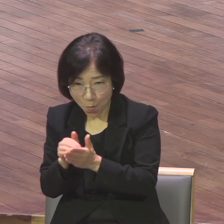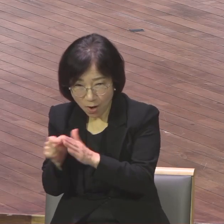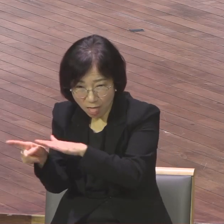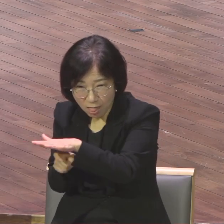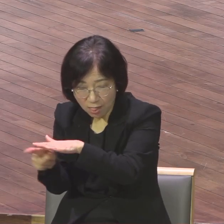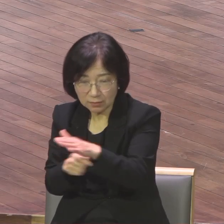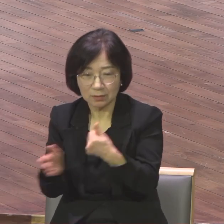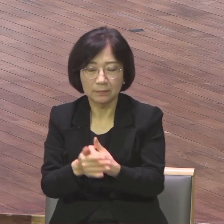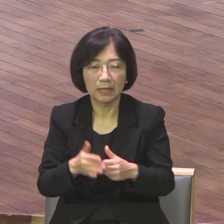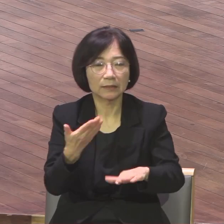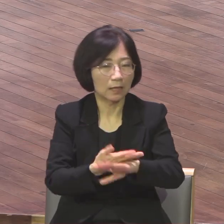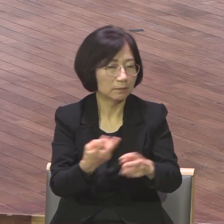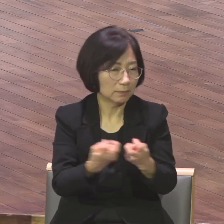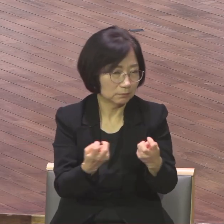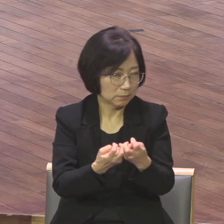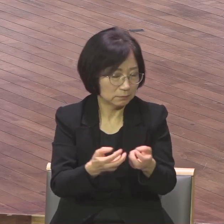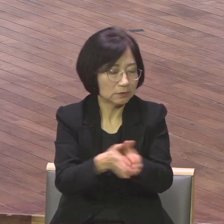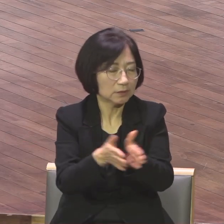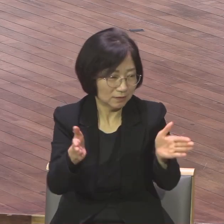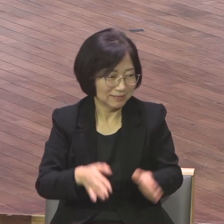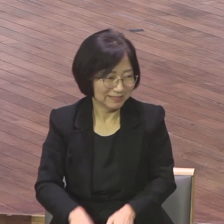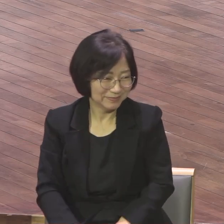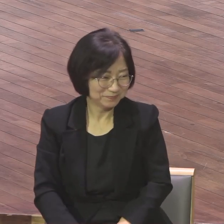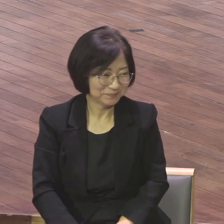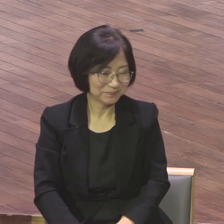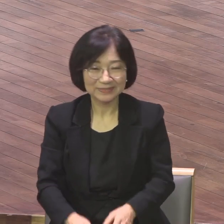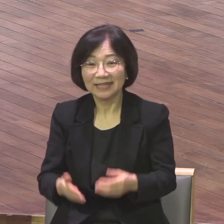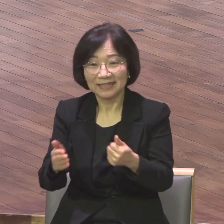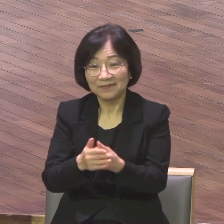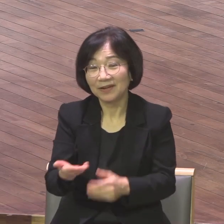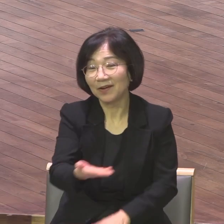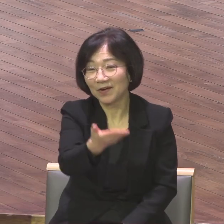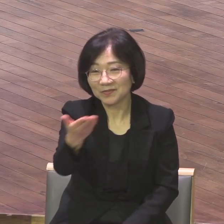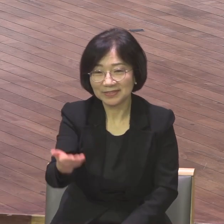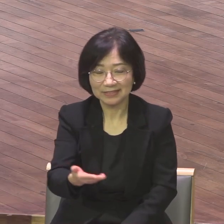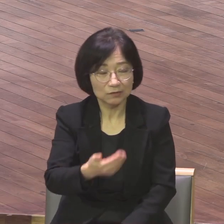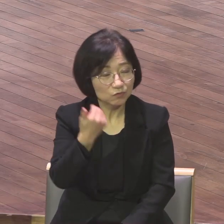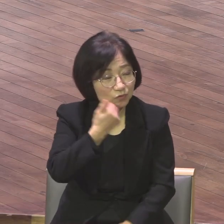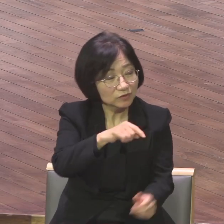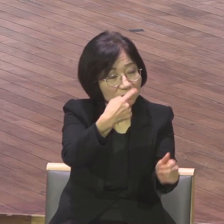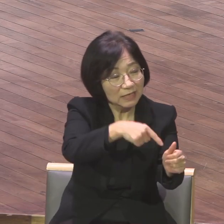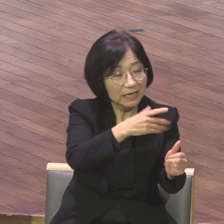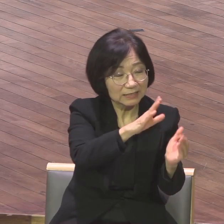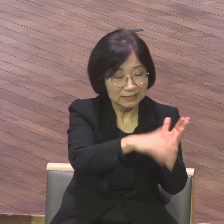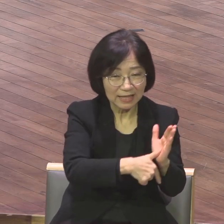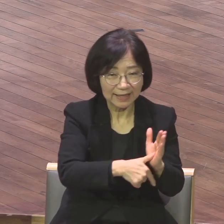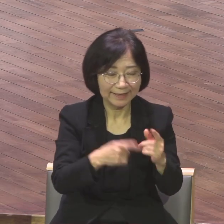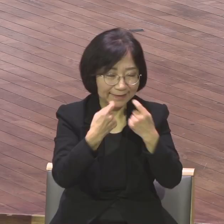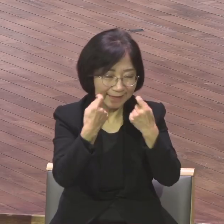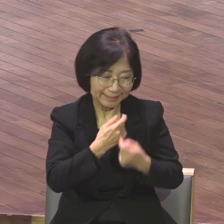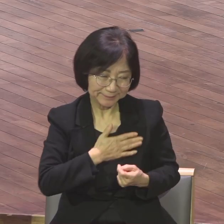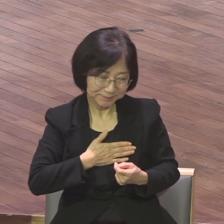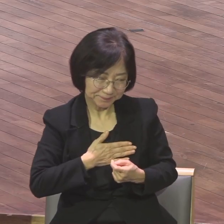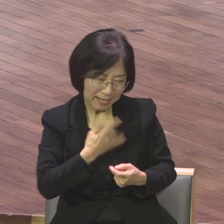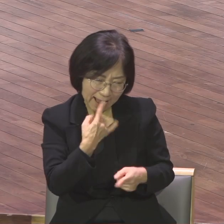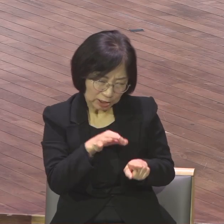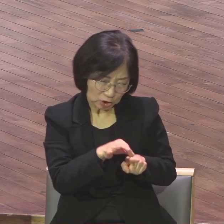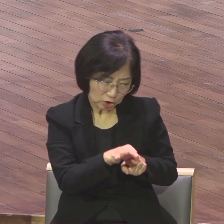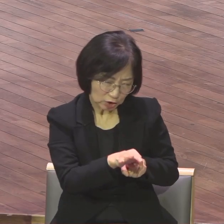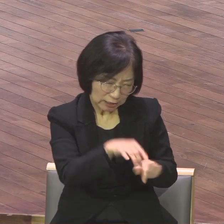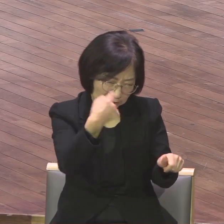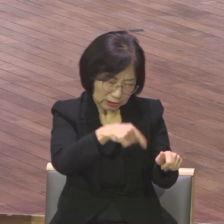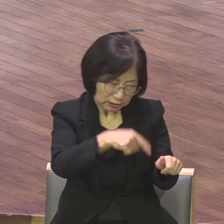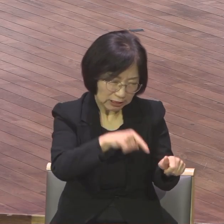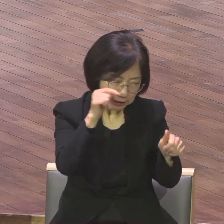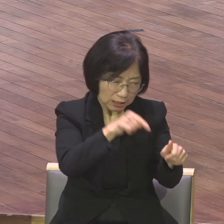말이에요. 그래서 이 건면을 할 때도 성경대로 해야 됩니다. 여러분이 말 감정 그럼